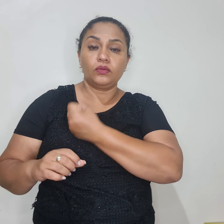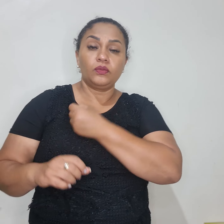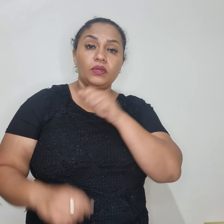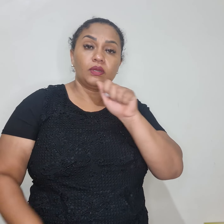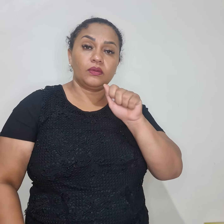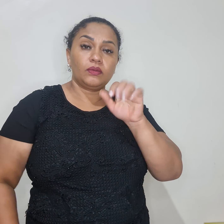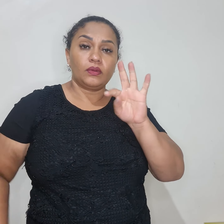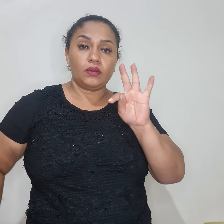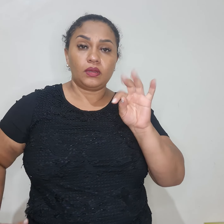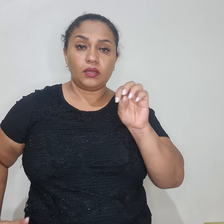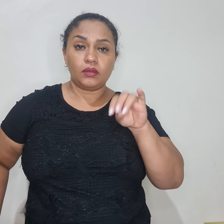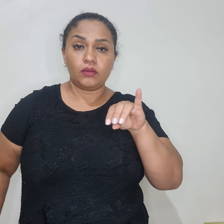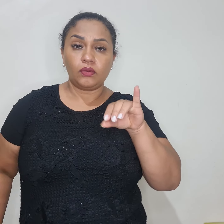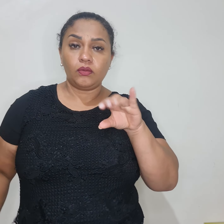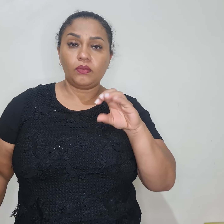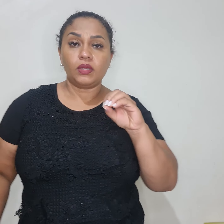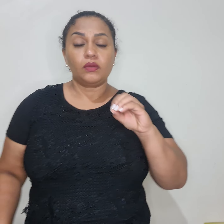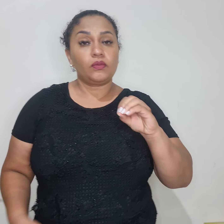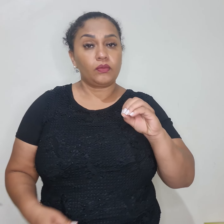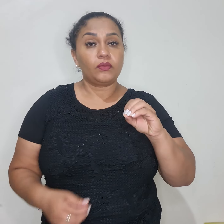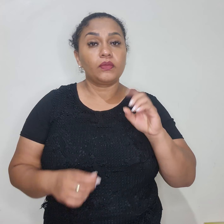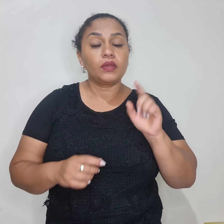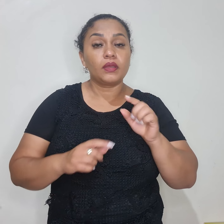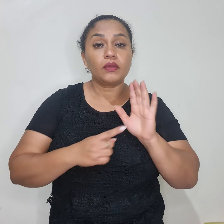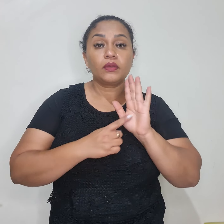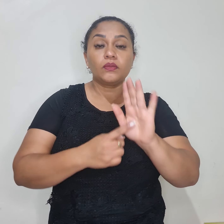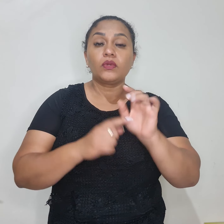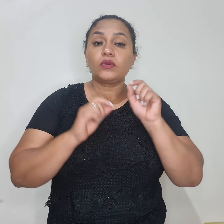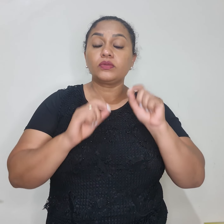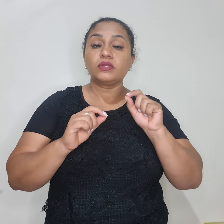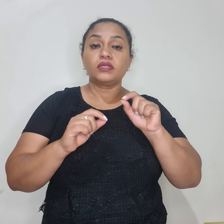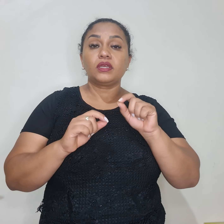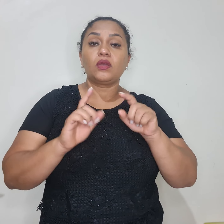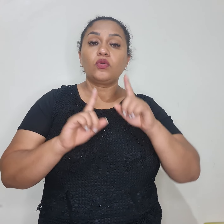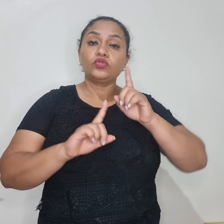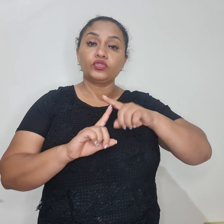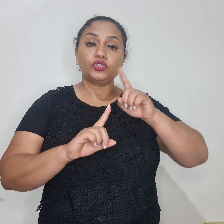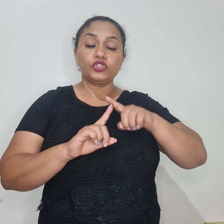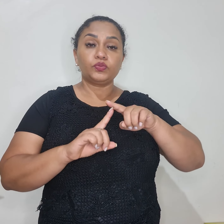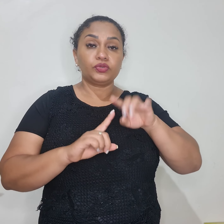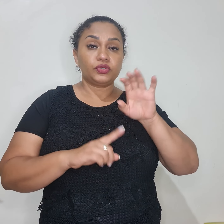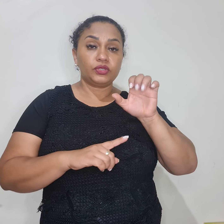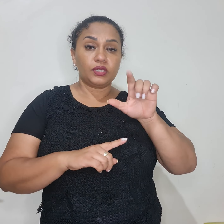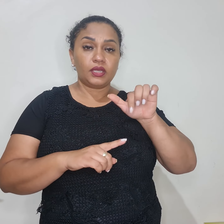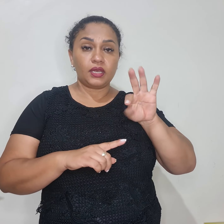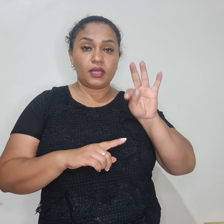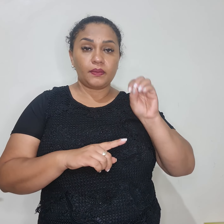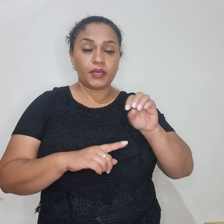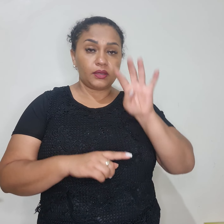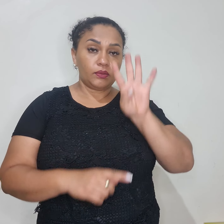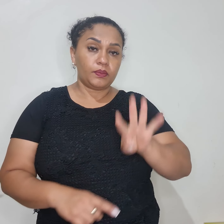um elemento. Um elemento, ele, por exemplo, tem uma carga positiva 8, consequentemente o seu número atômico é 8, como exemplo do